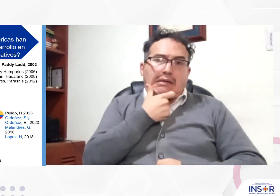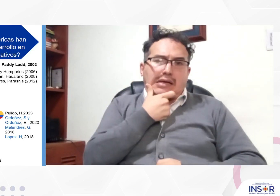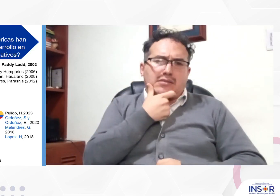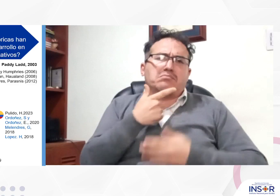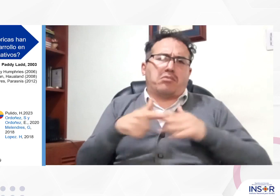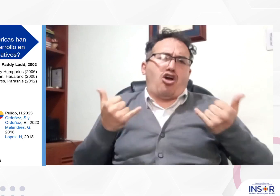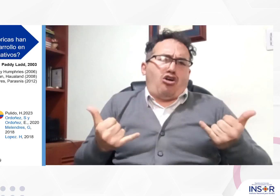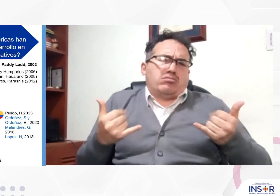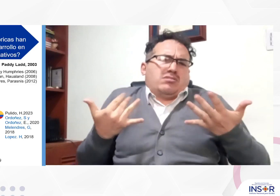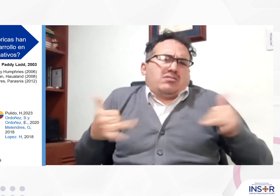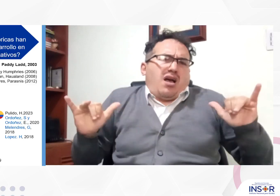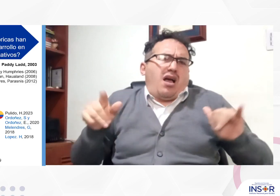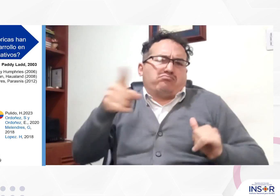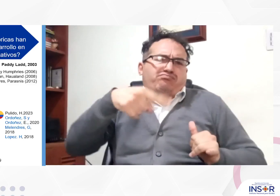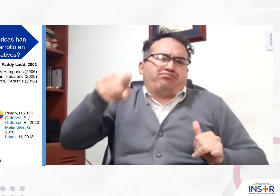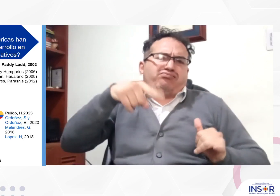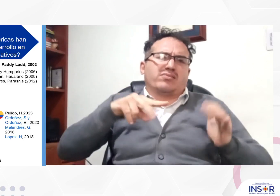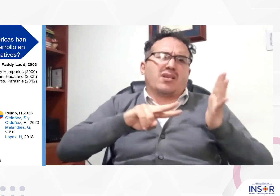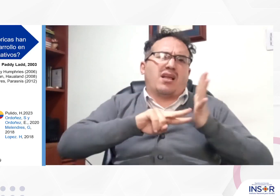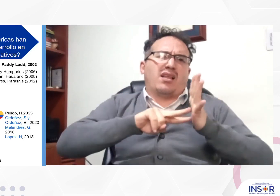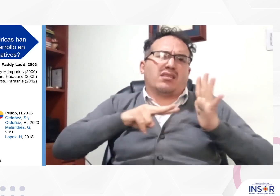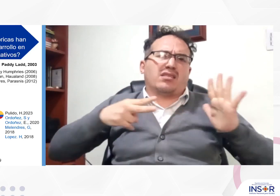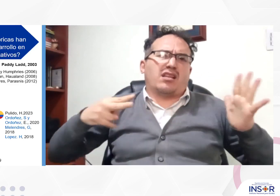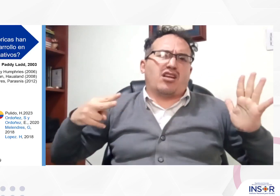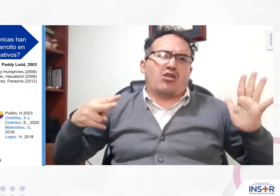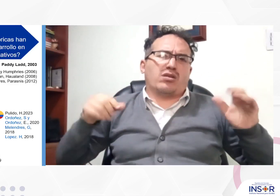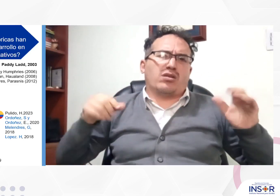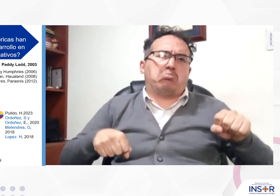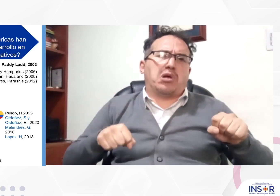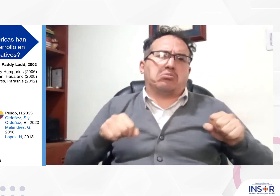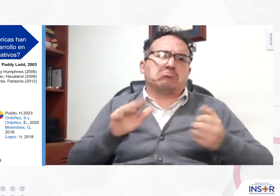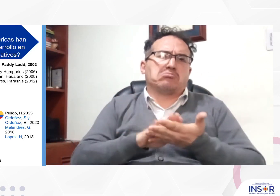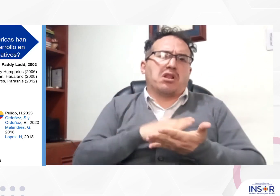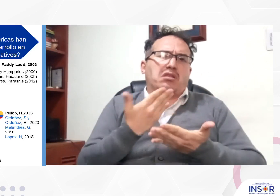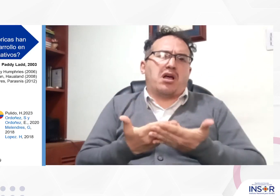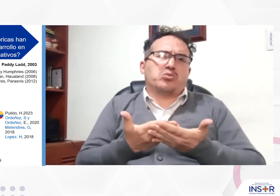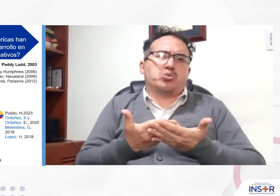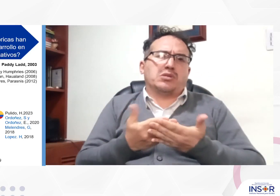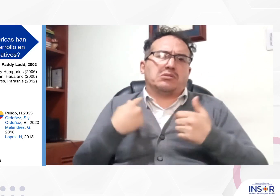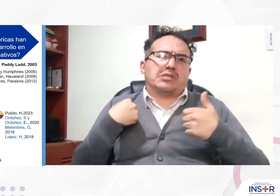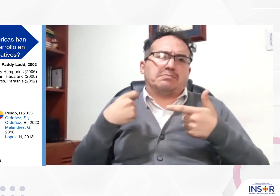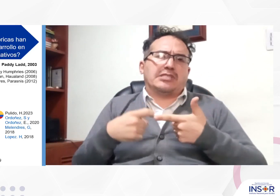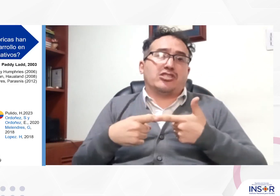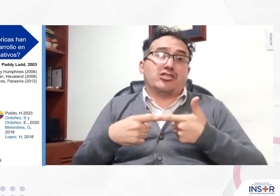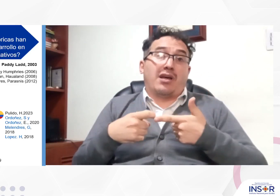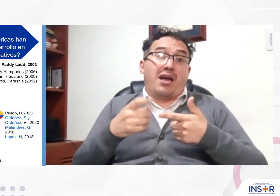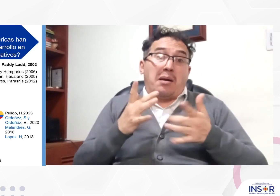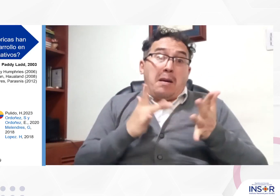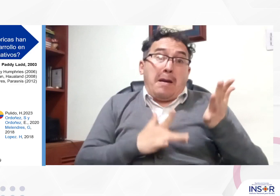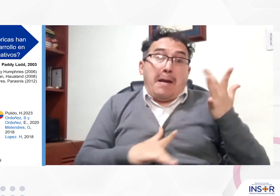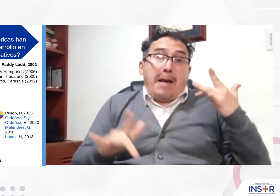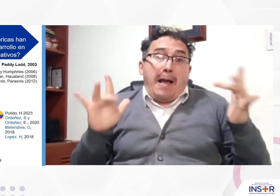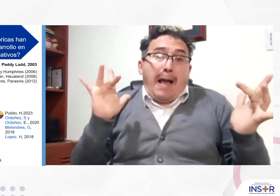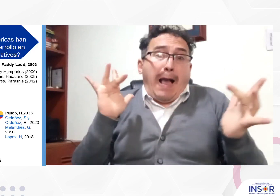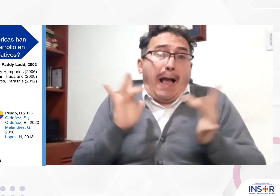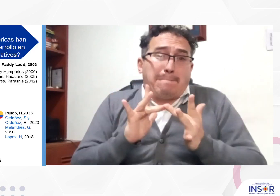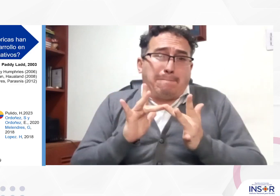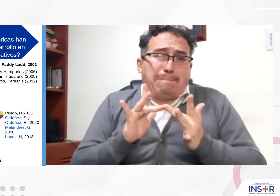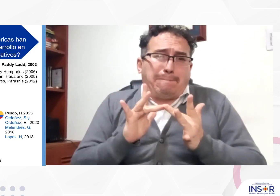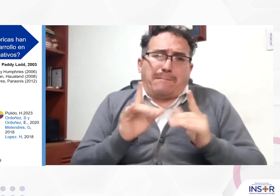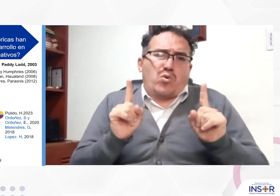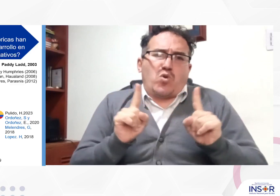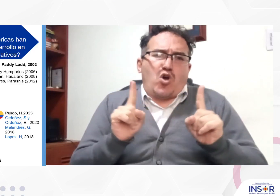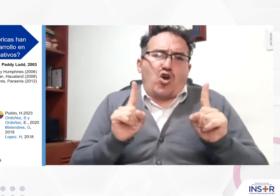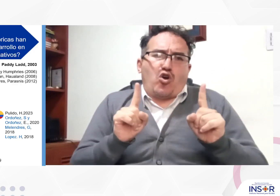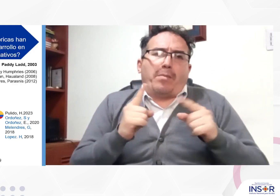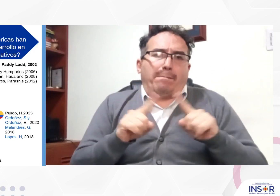estas cuatro obras, que como tal son en inglés, pues nos ha permitido tener la posibilidad de tenerlas en su